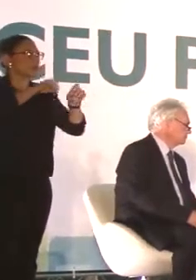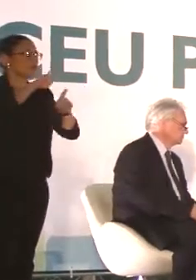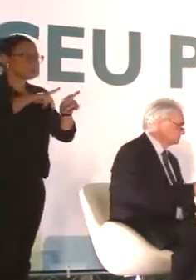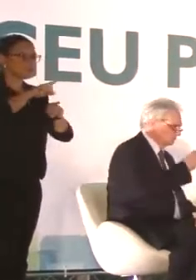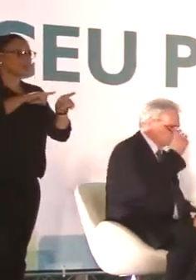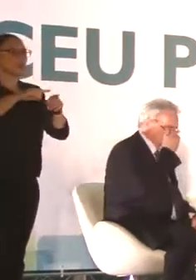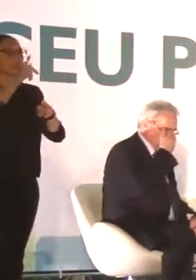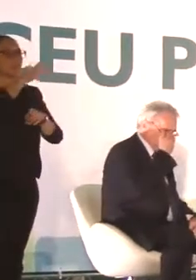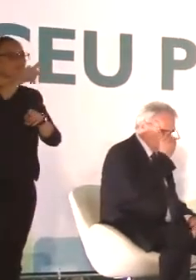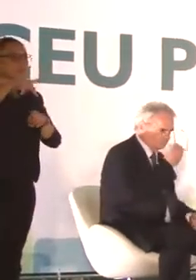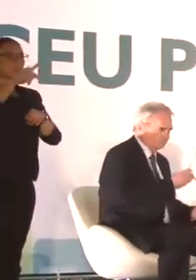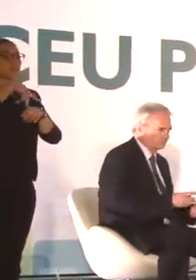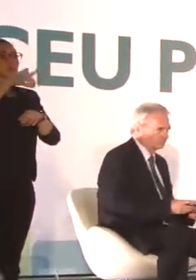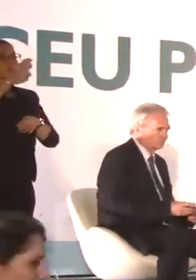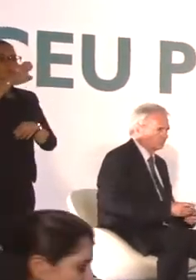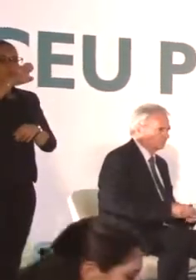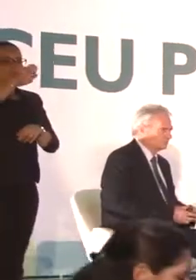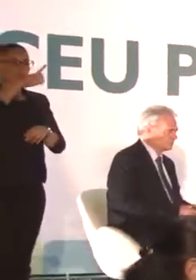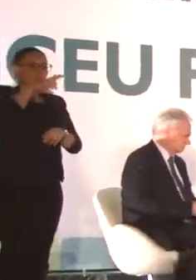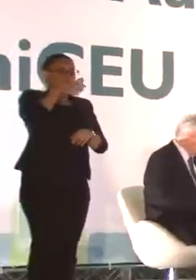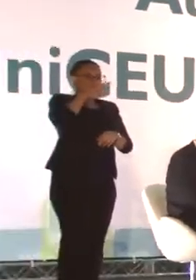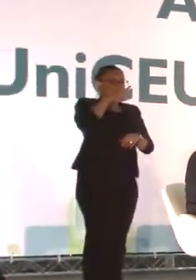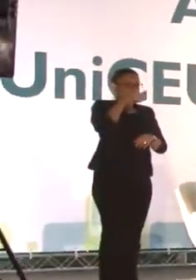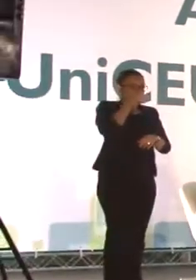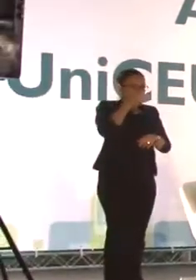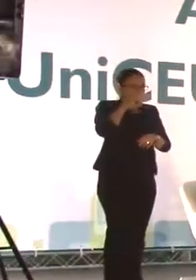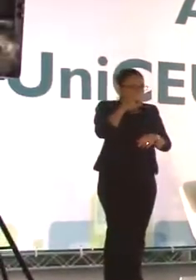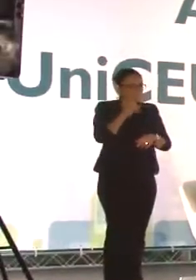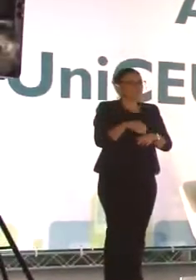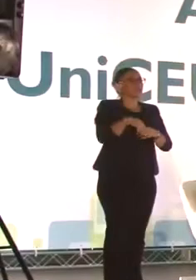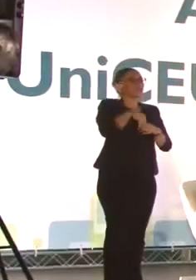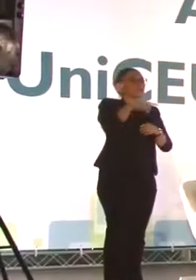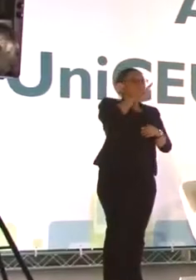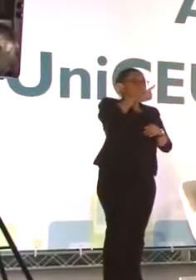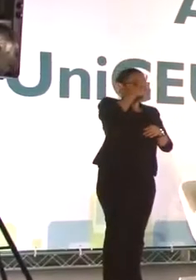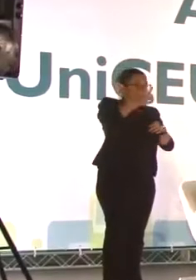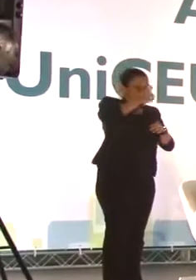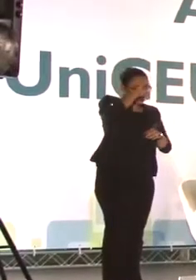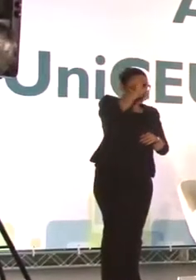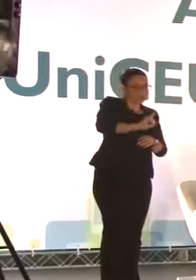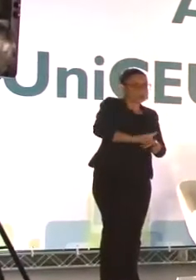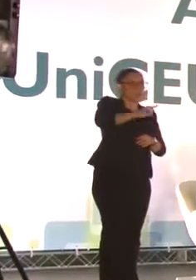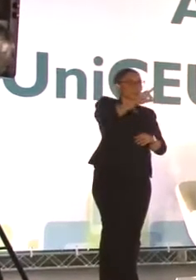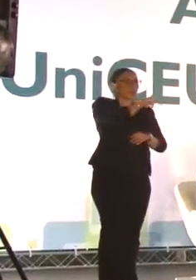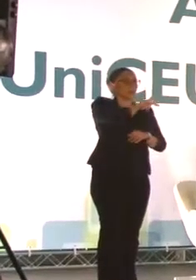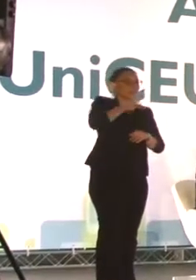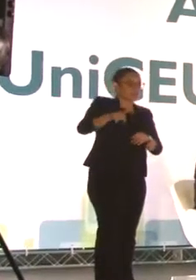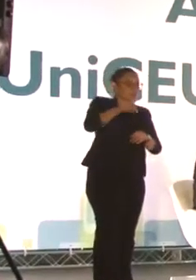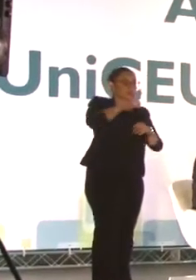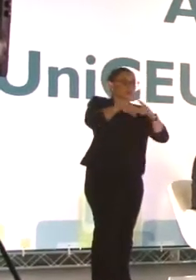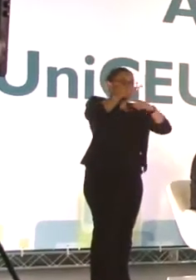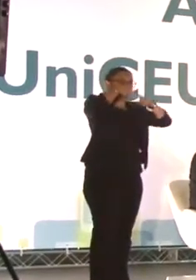Dr. Edivaldo Domingues Velini, diretor-presidente da Fundação para o Desenvolvimento da Unesp,